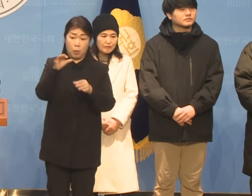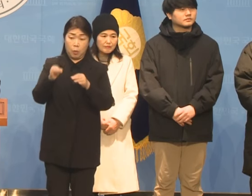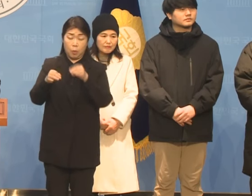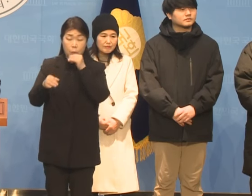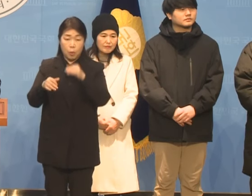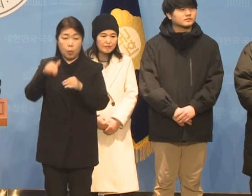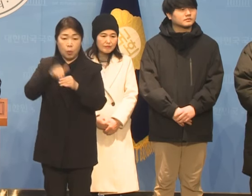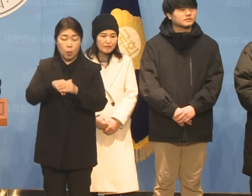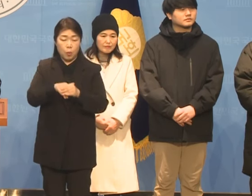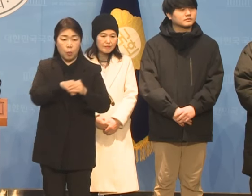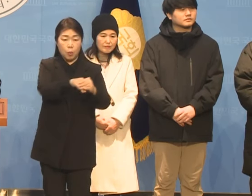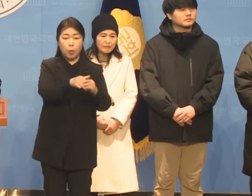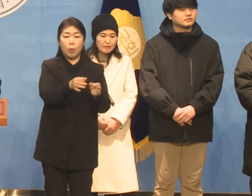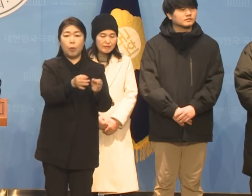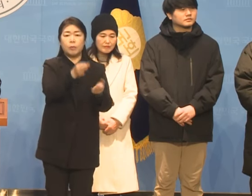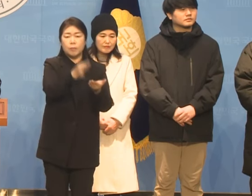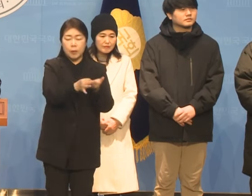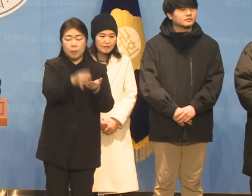대부분이었습니다.